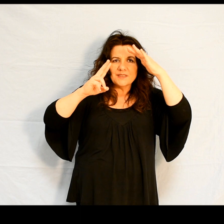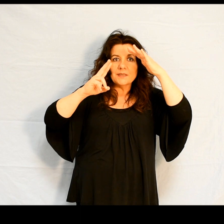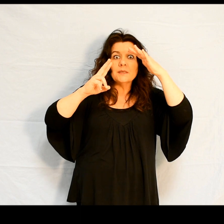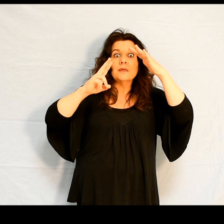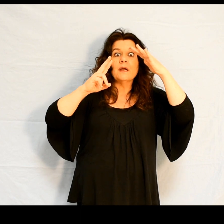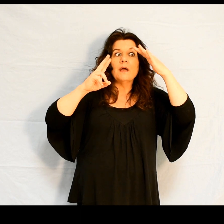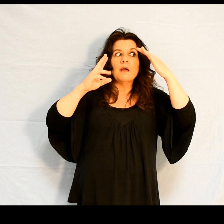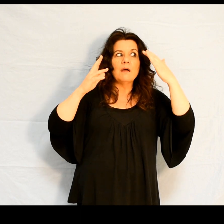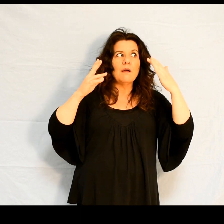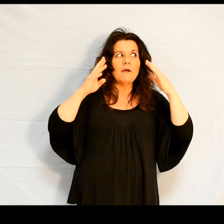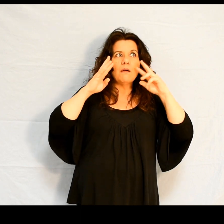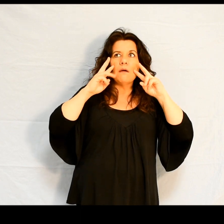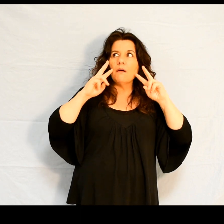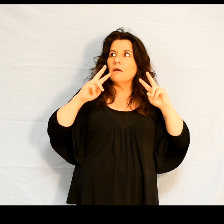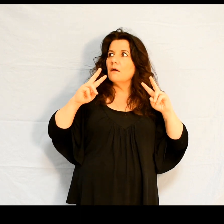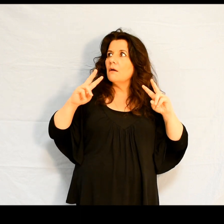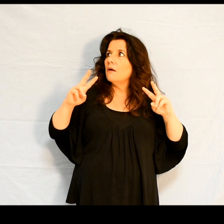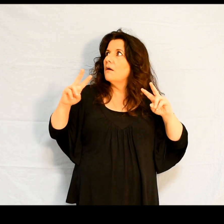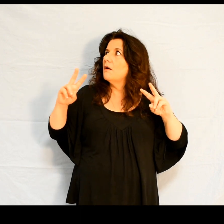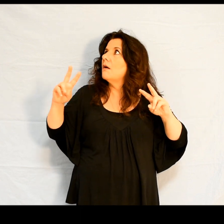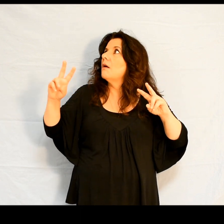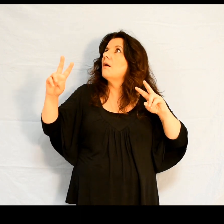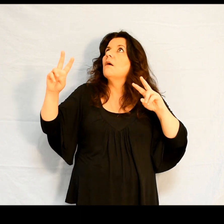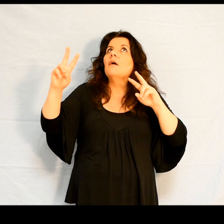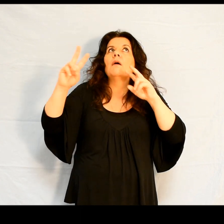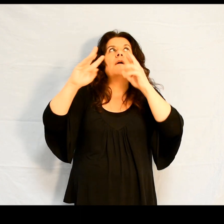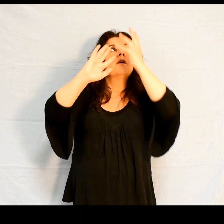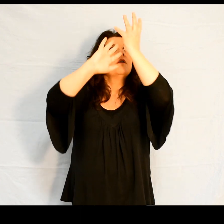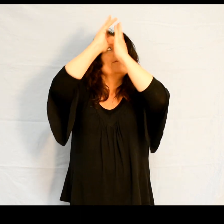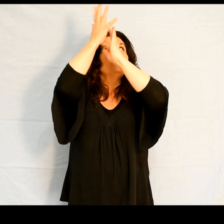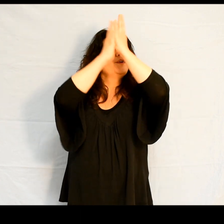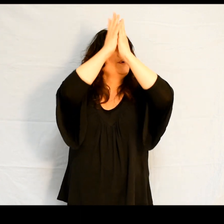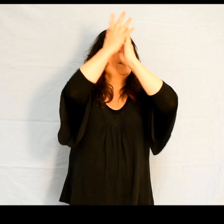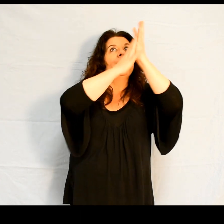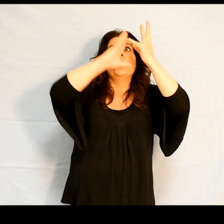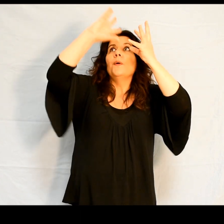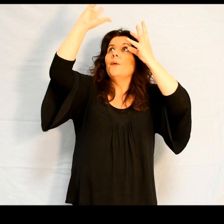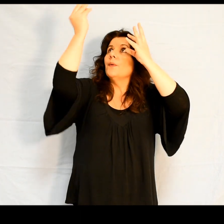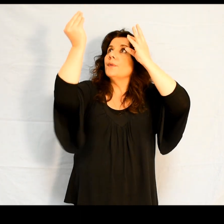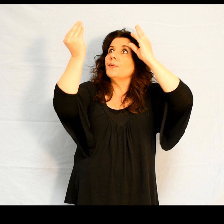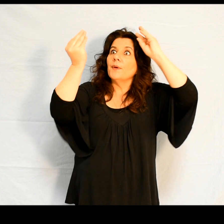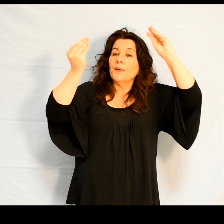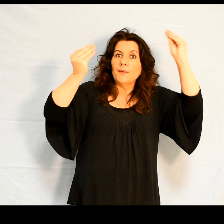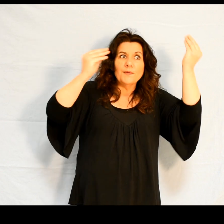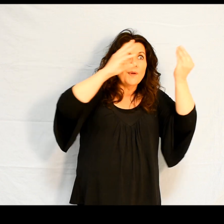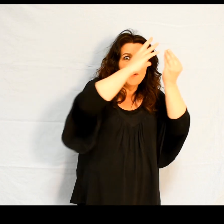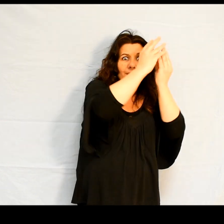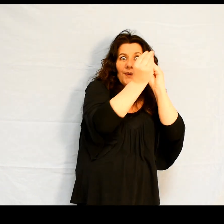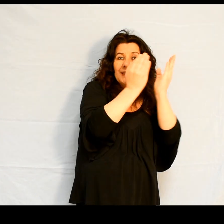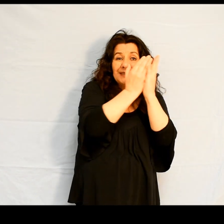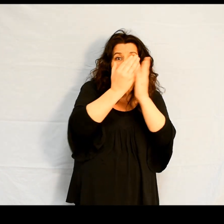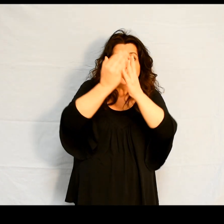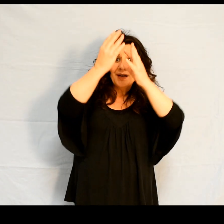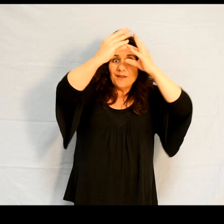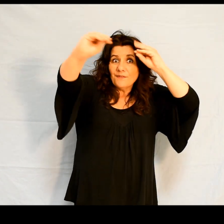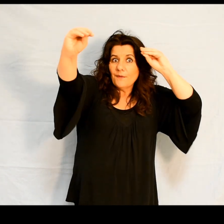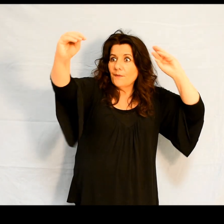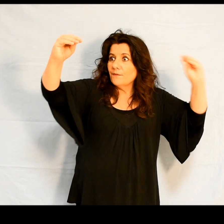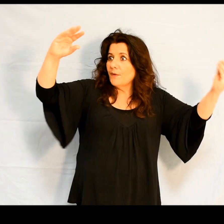Alors leur apparurent des langues qu'on aurait dites de feu, qui se partageaient, et il s'en posa une